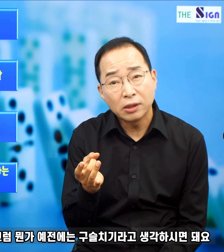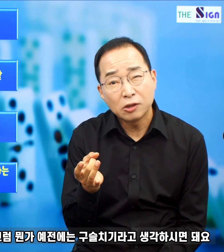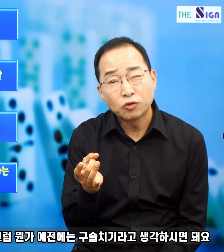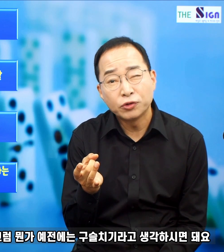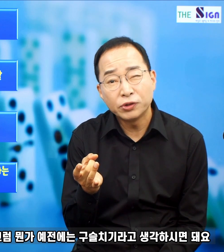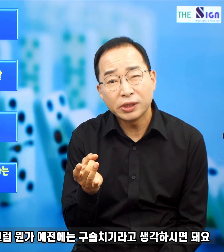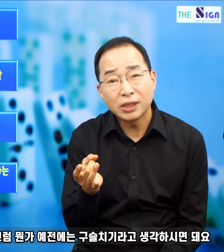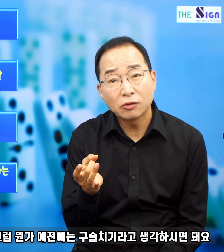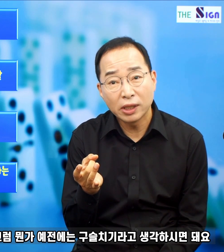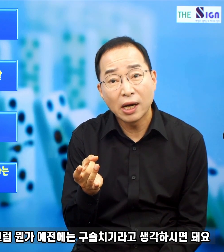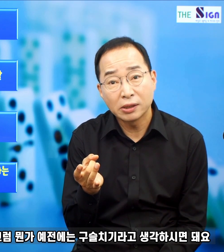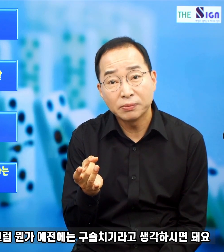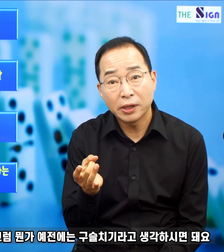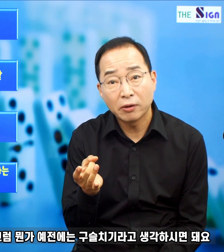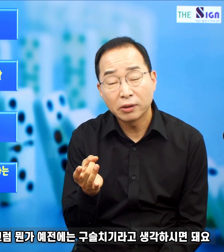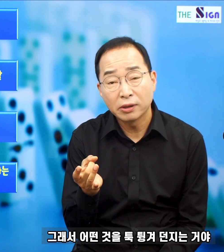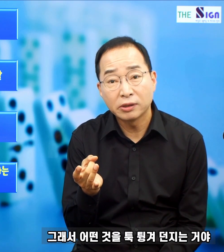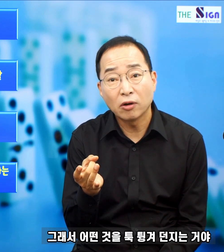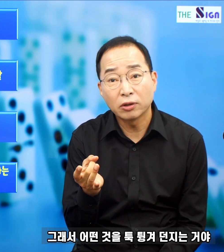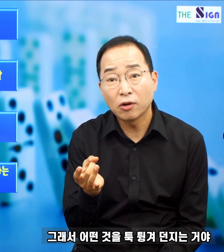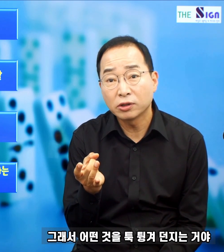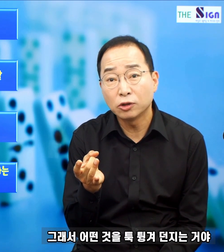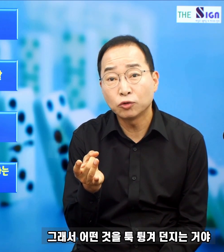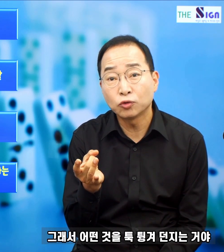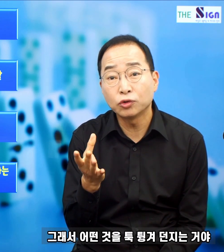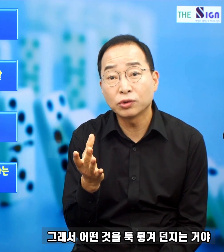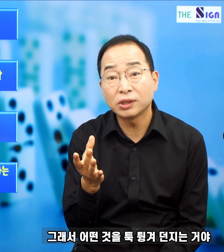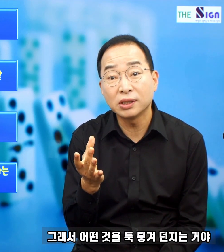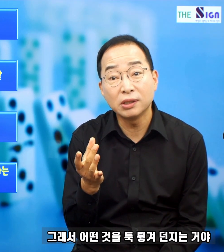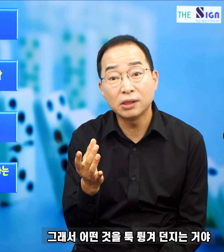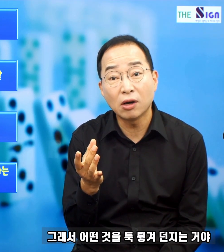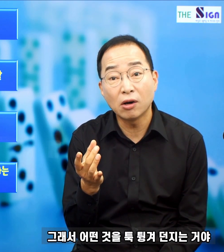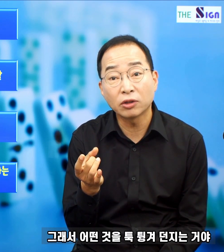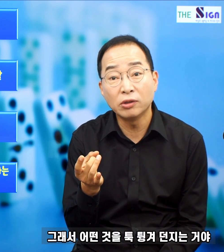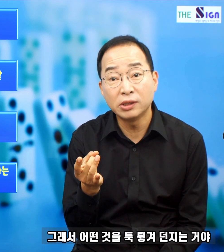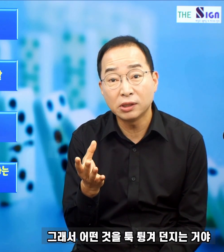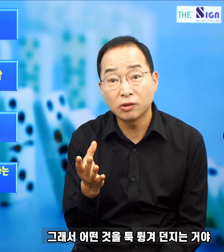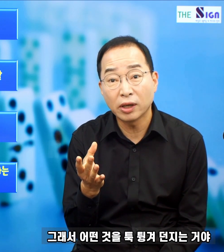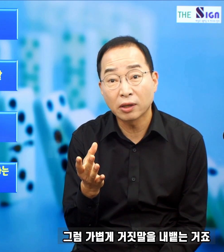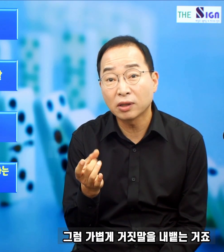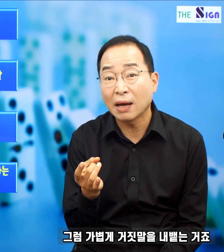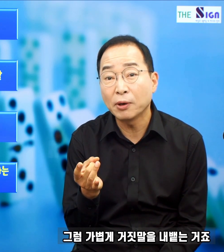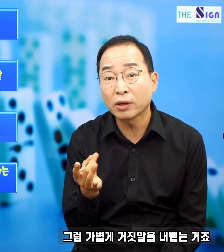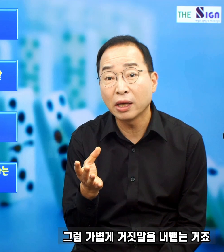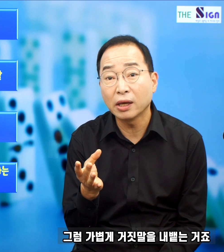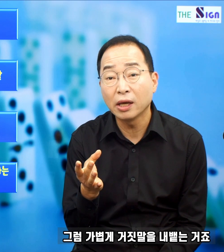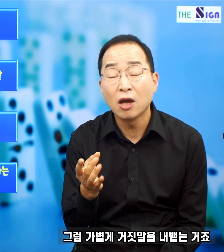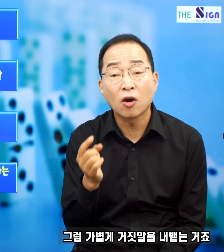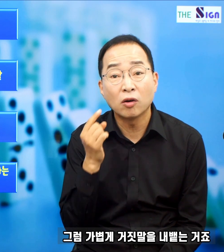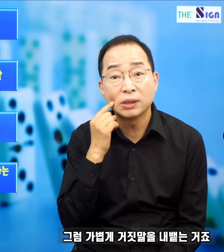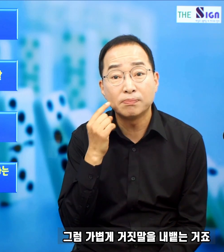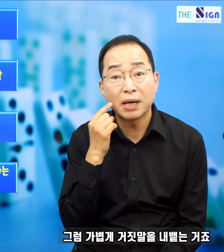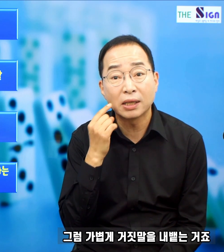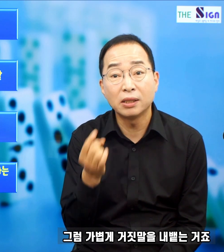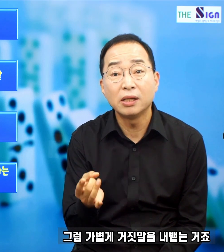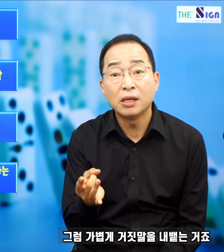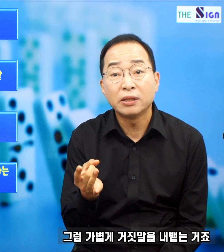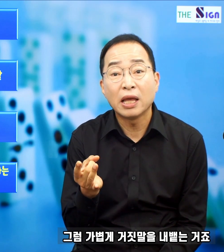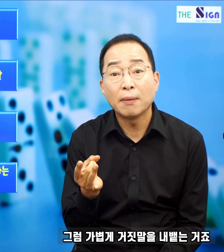이제 구슬치기라고 생각하시면 돼요. 그래서 어떤 것을 툭 튕겨 던지는 거야. 그럼 가볍게 거짓말을